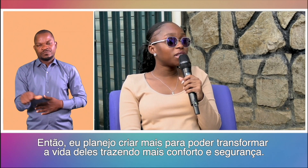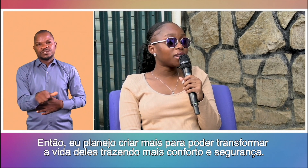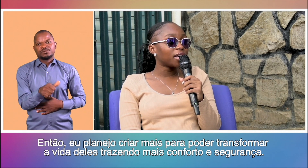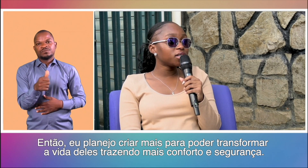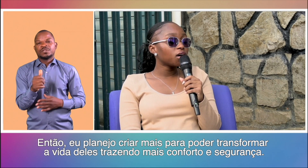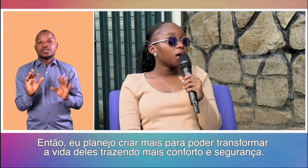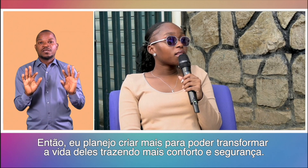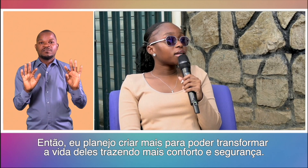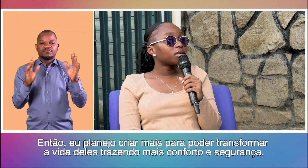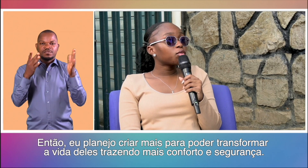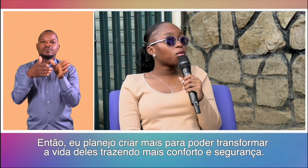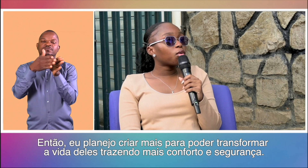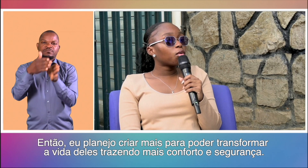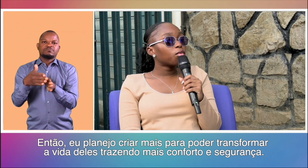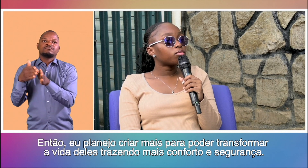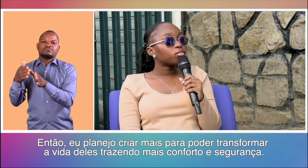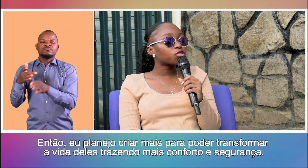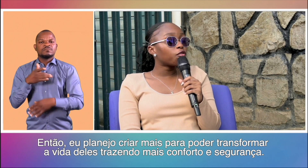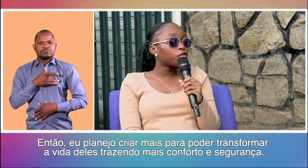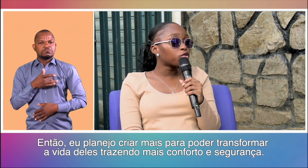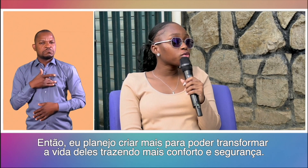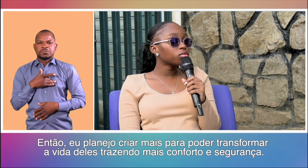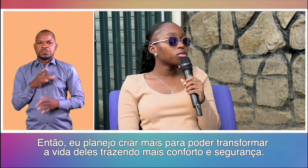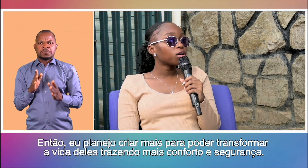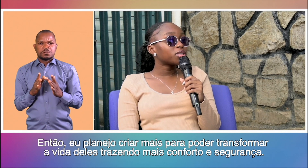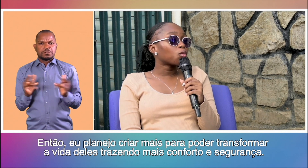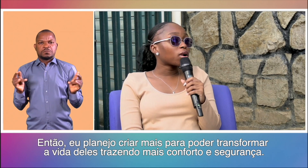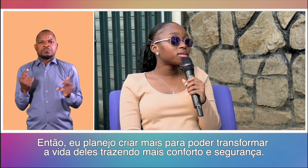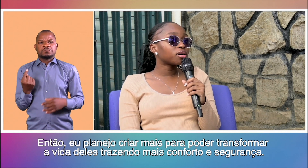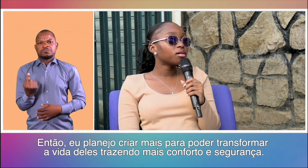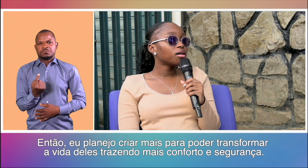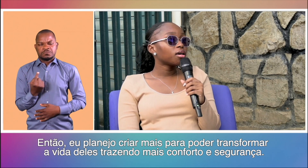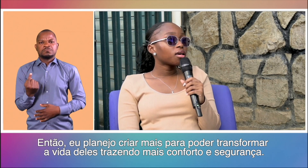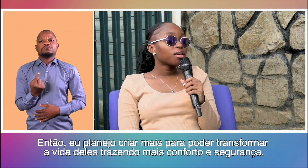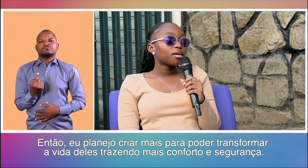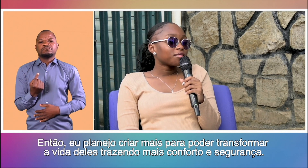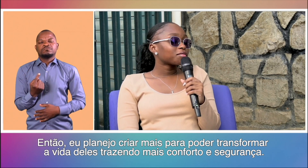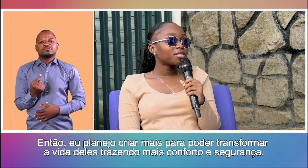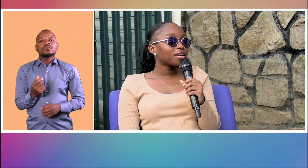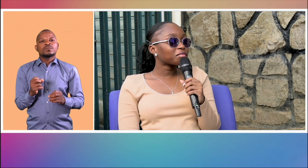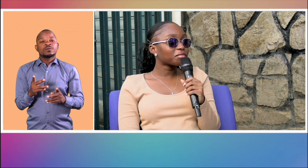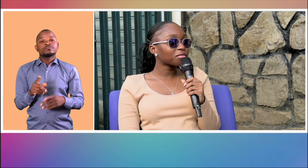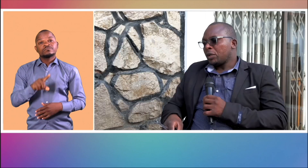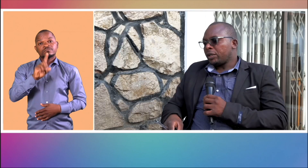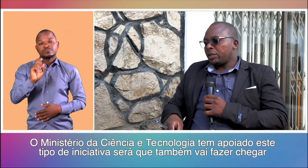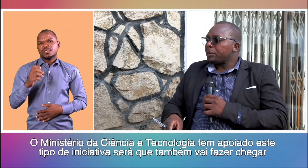vida deles, trazendo mais conforto, segurança. Sim. E o